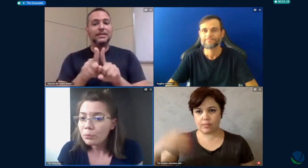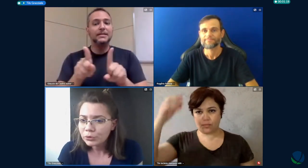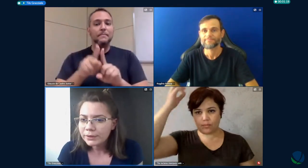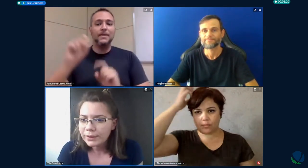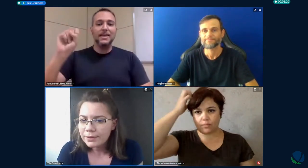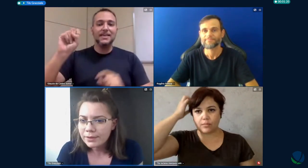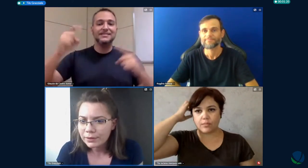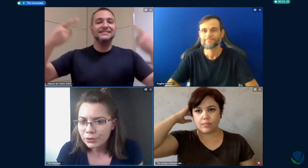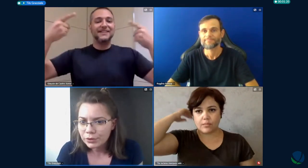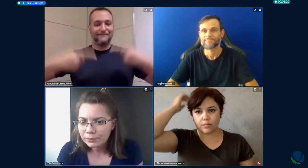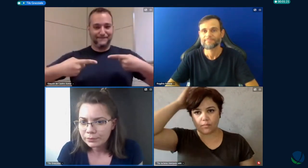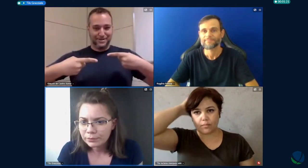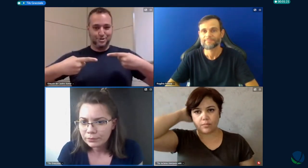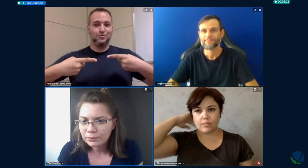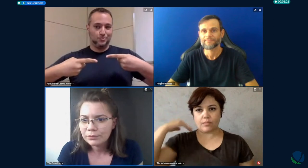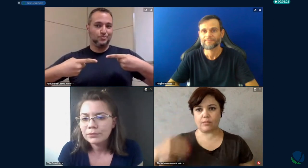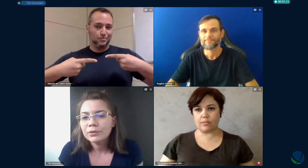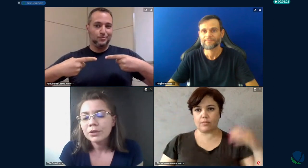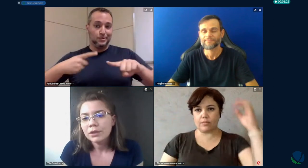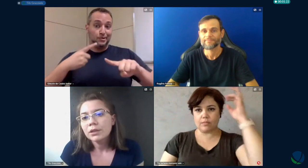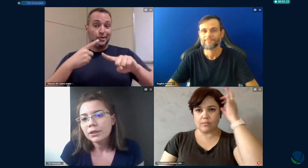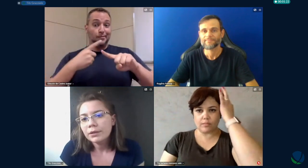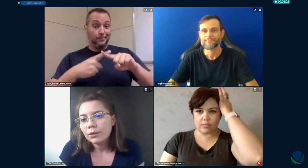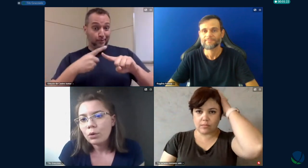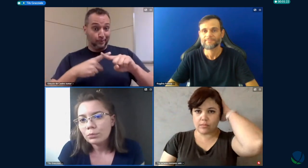apresentou um tema muito interessante